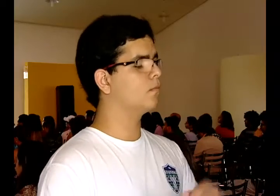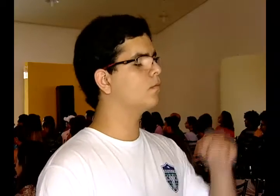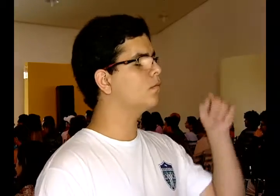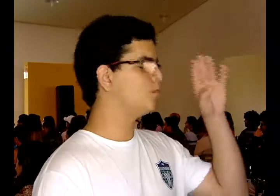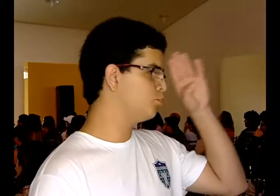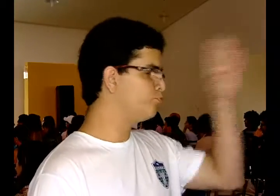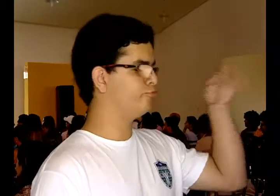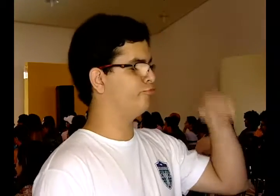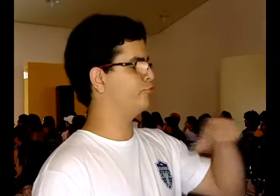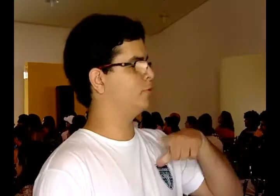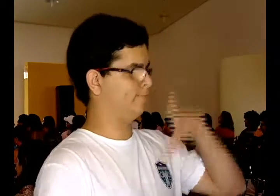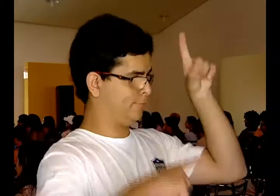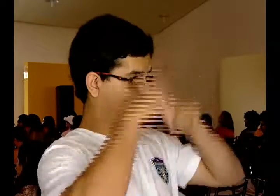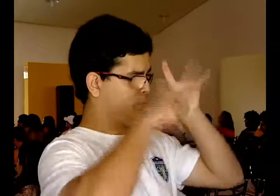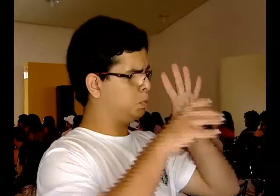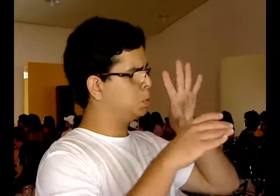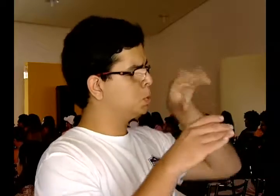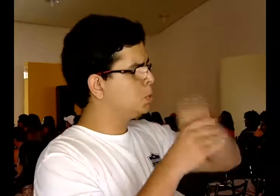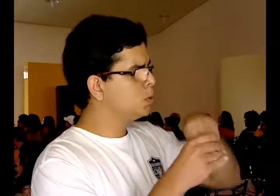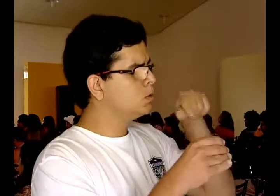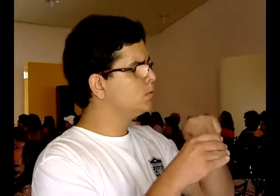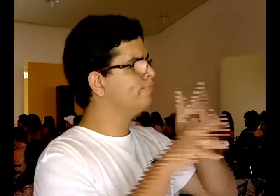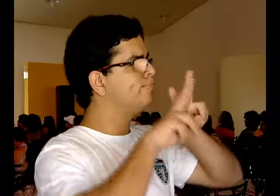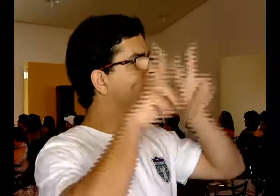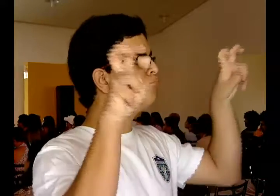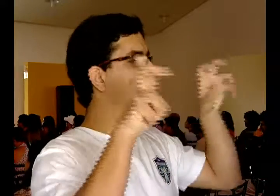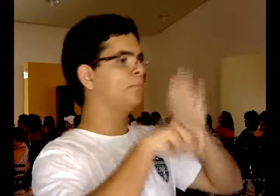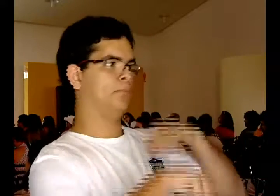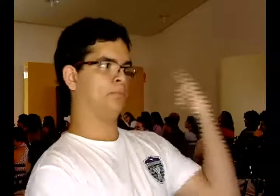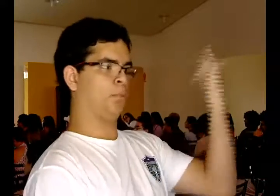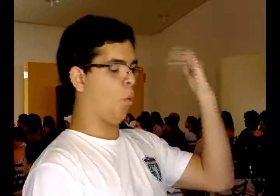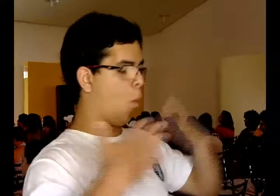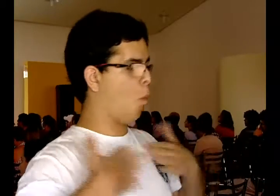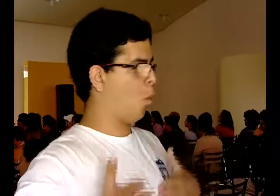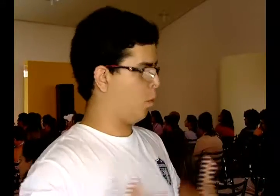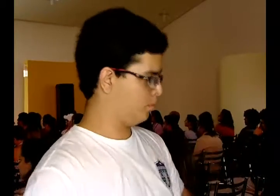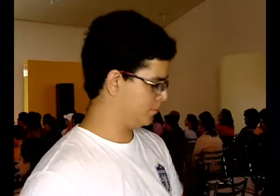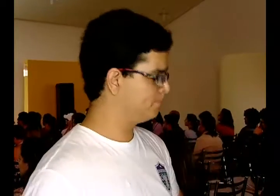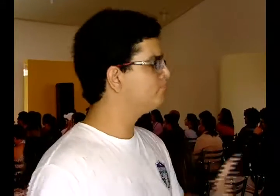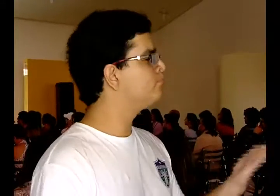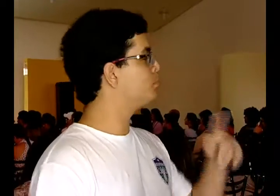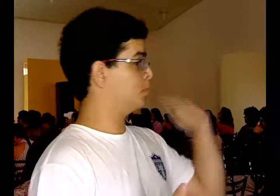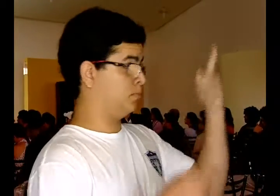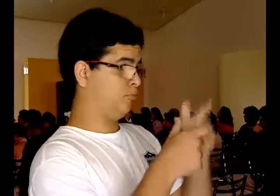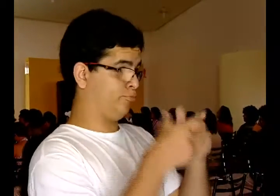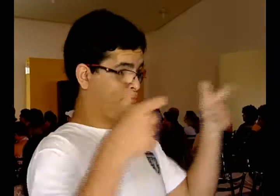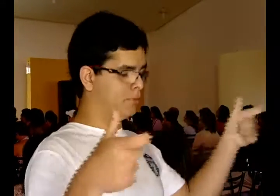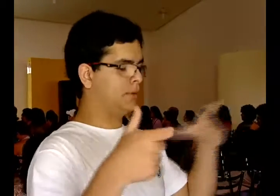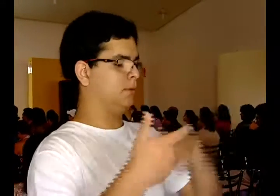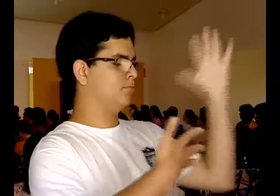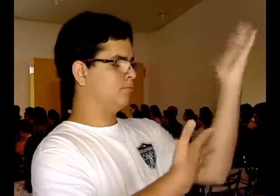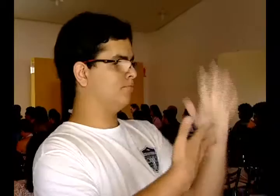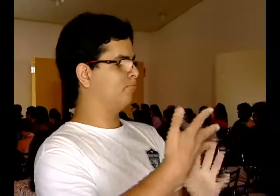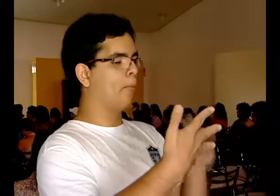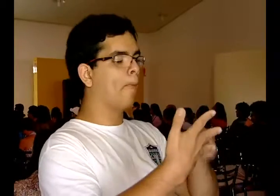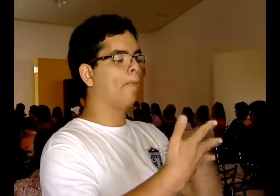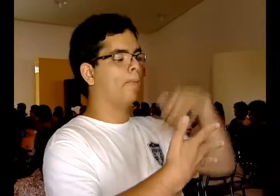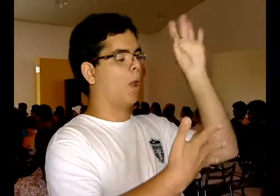faciais para o sentido dos sinais. O principal objetivo dessa oficina tem por contexto expressões faciais ou